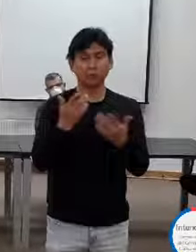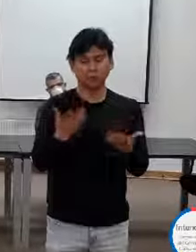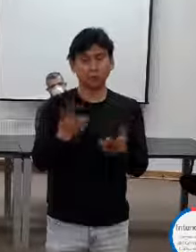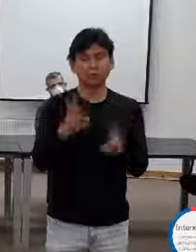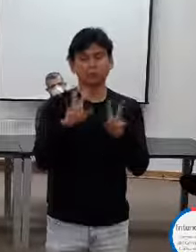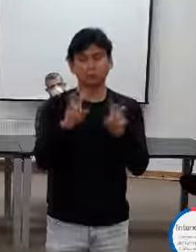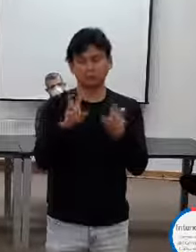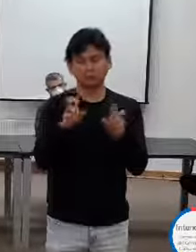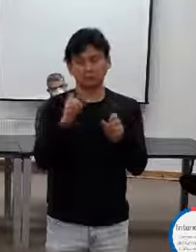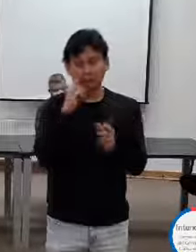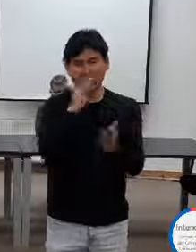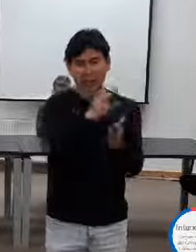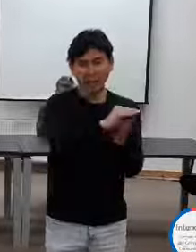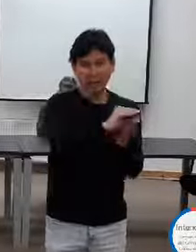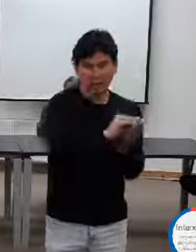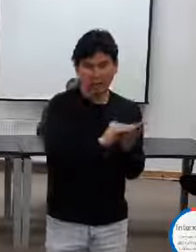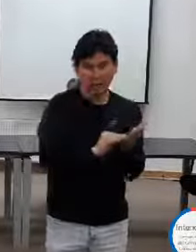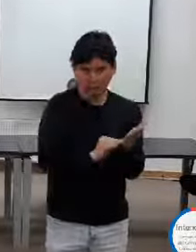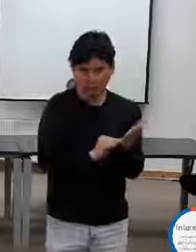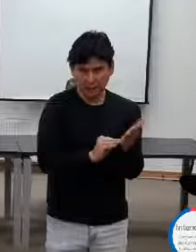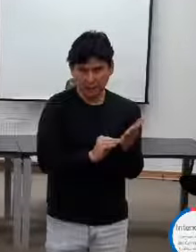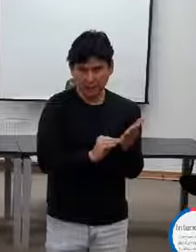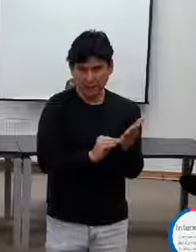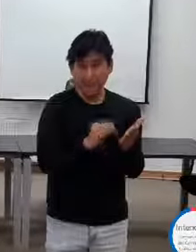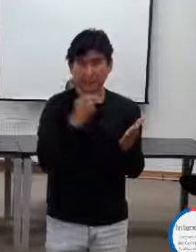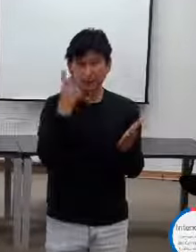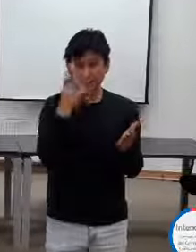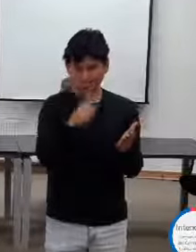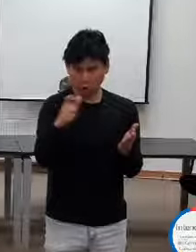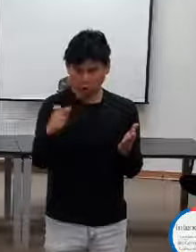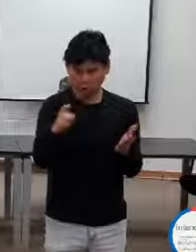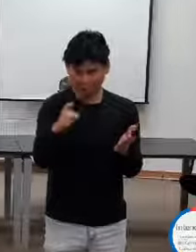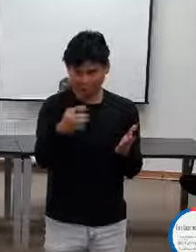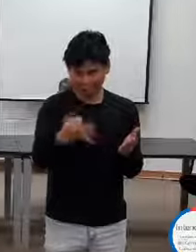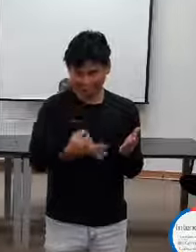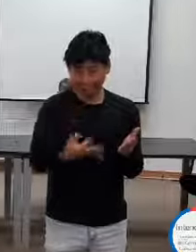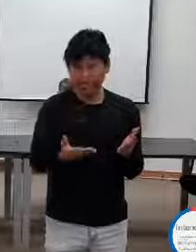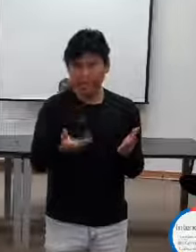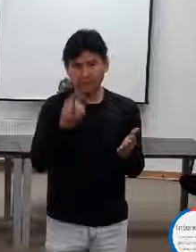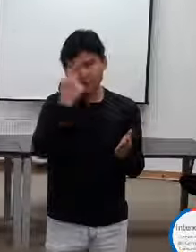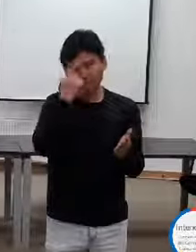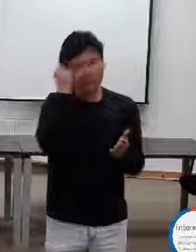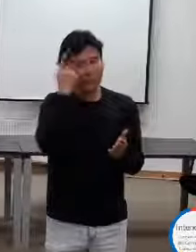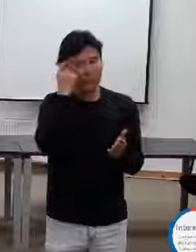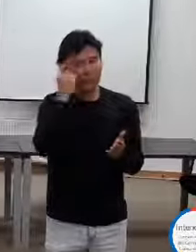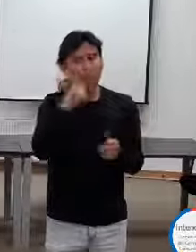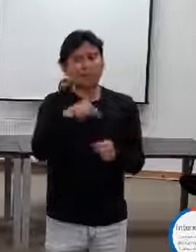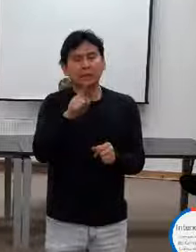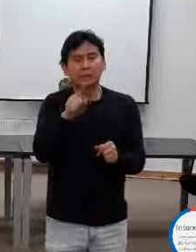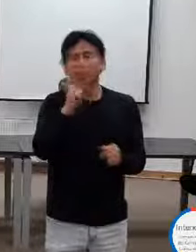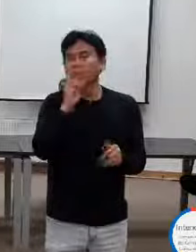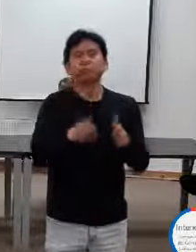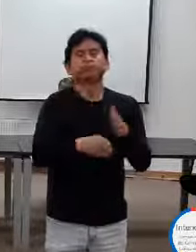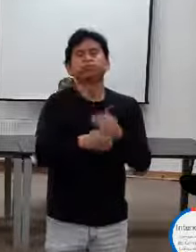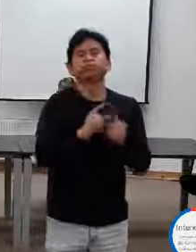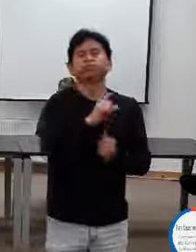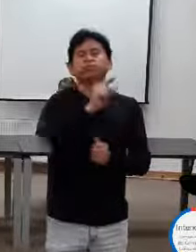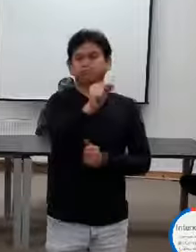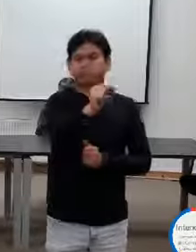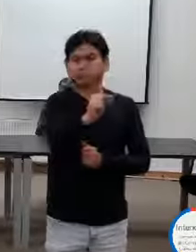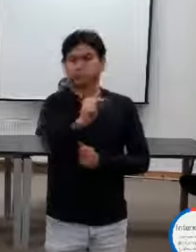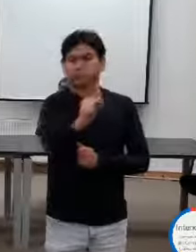justamente para recabar los antecedentes de estas tres personas. Ahora, entiendo en términos generales que fueron devueltas. Les